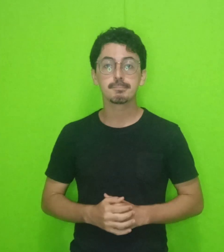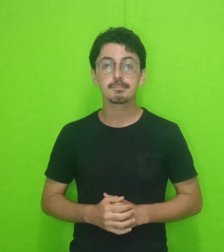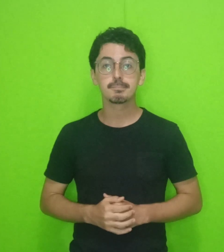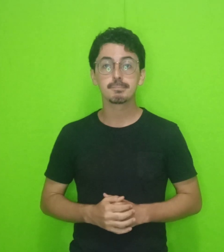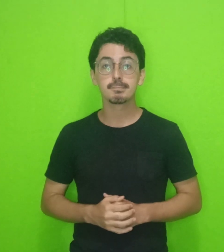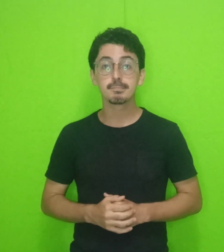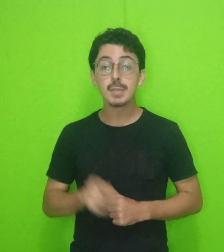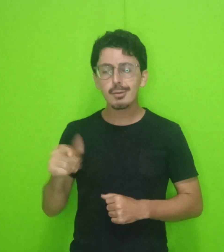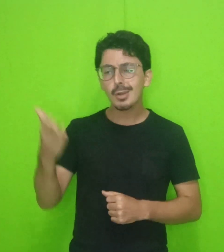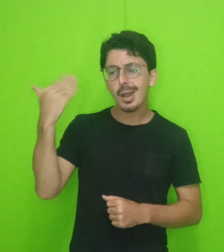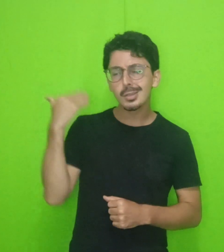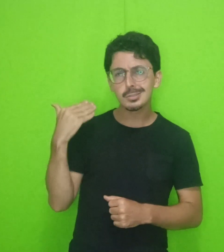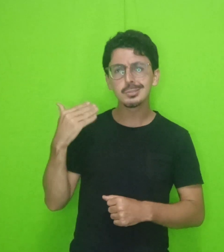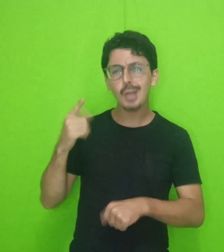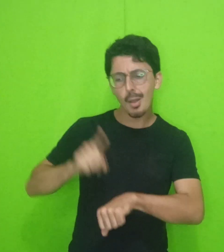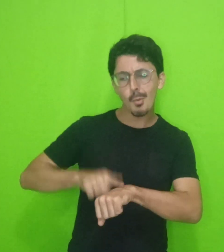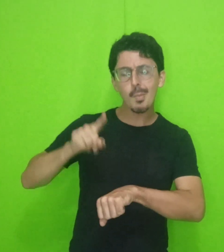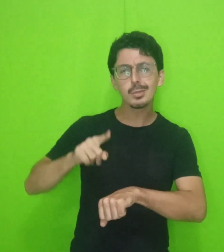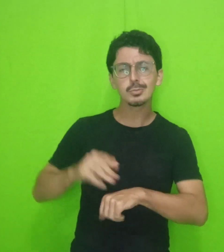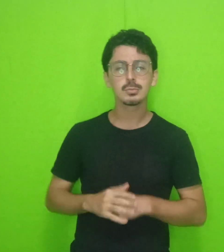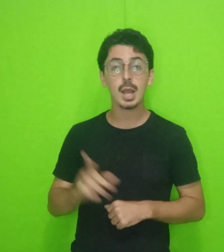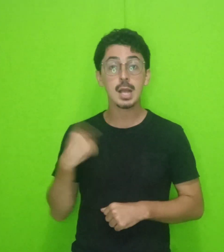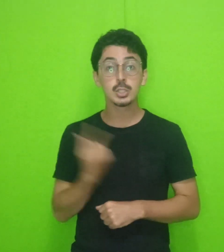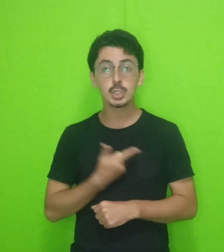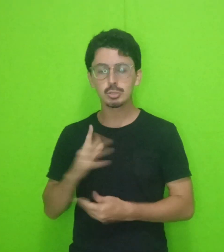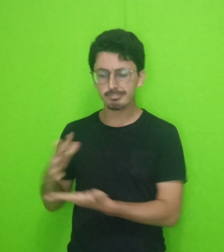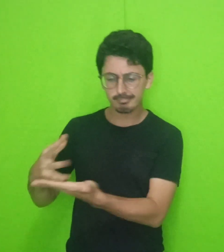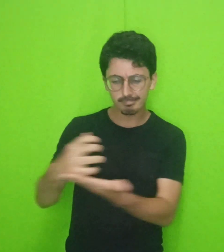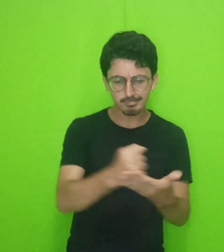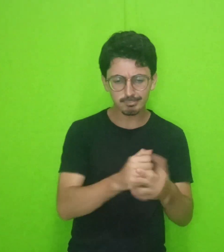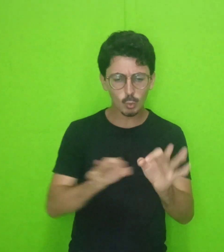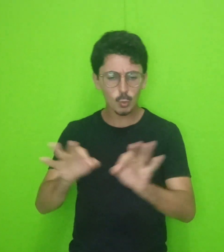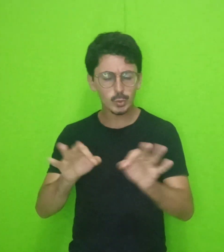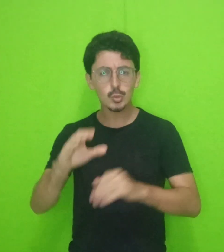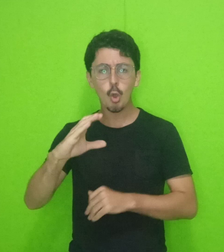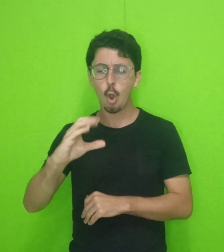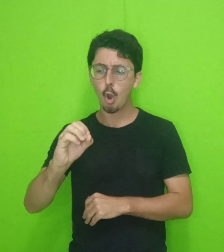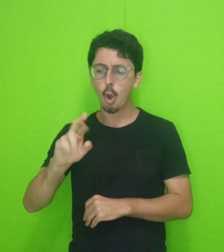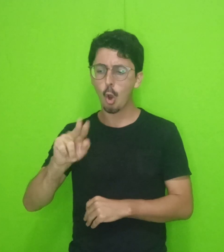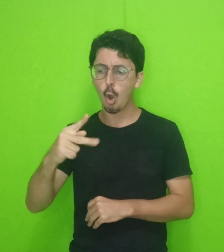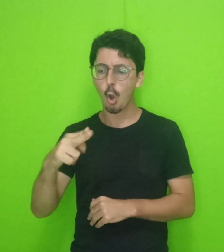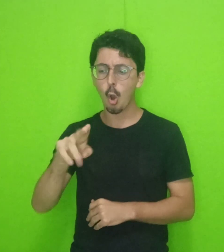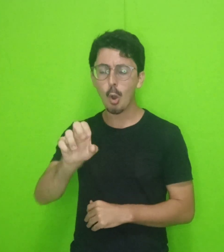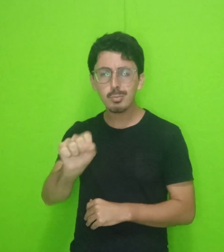época, nós organizamos um corpus de estudo composto por amostras